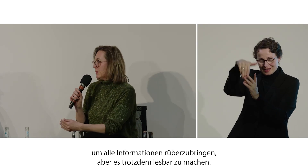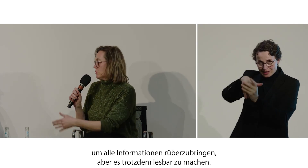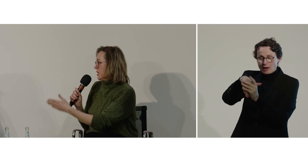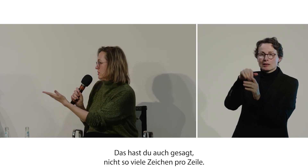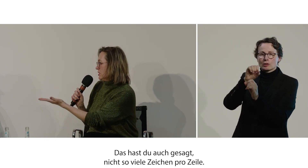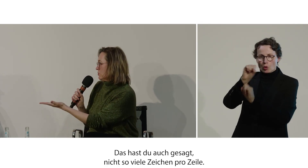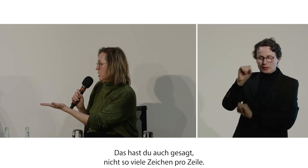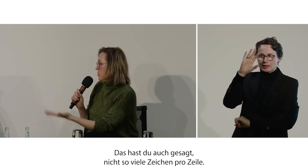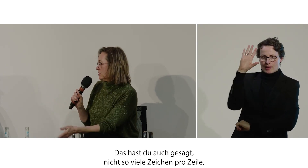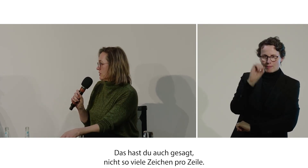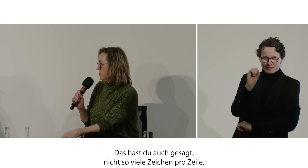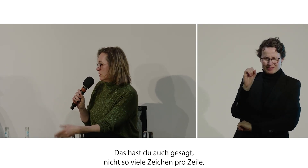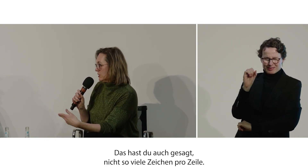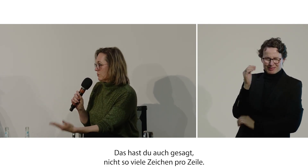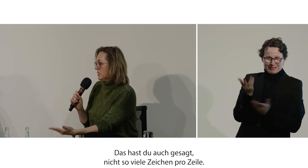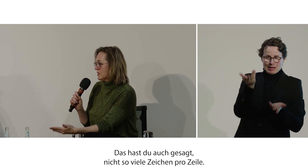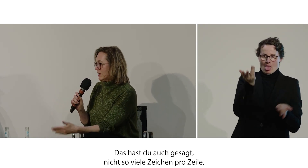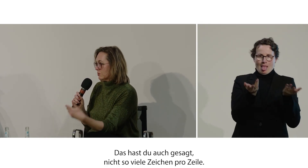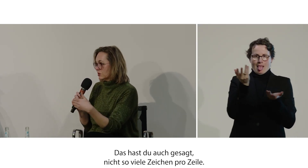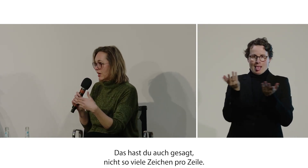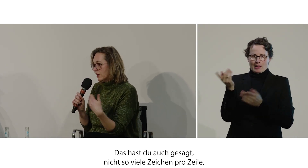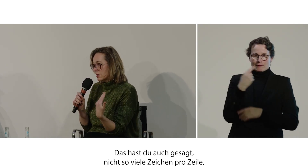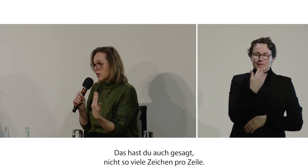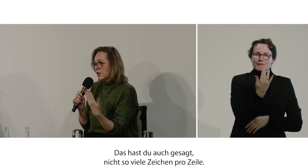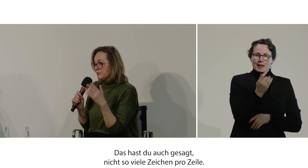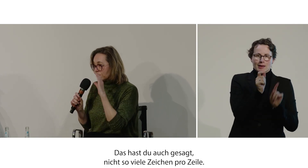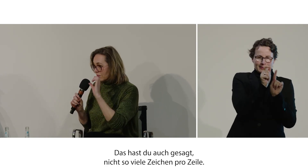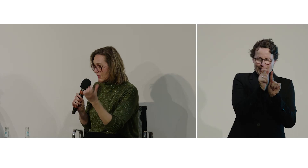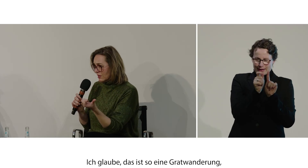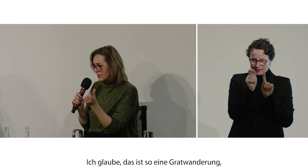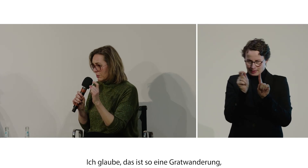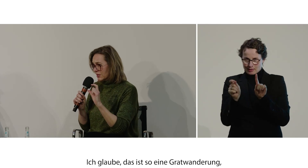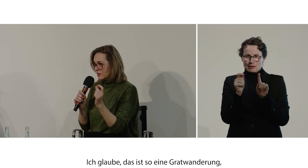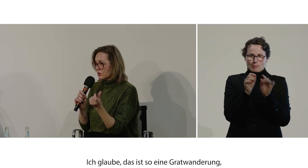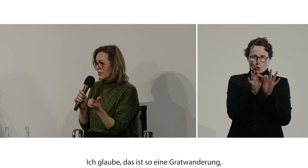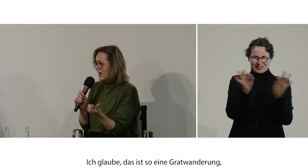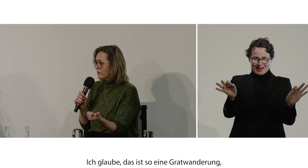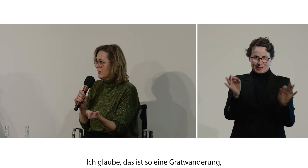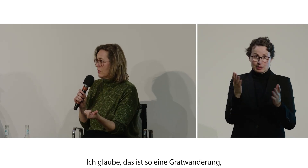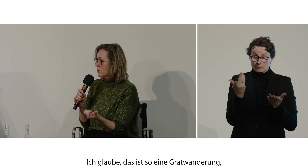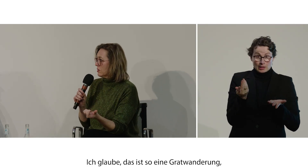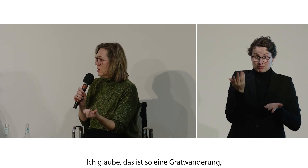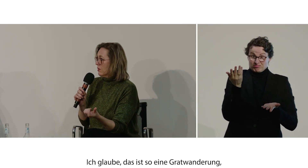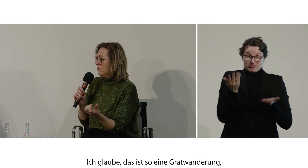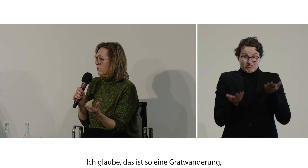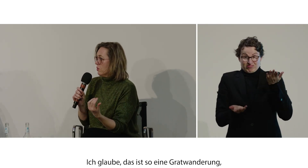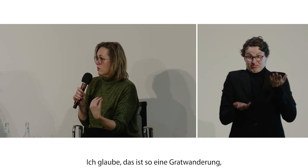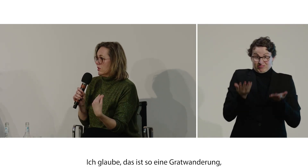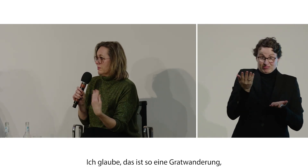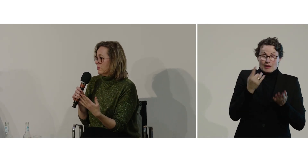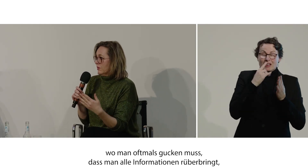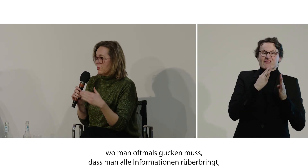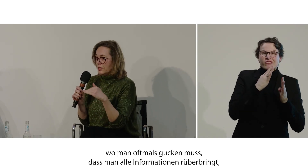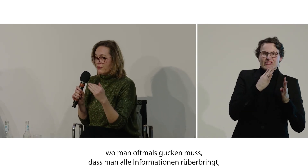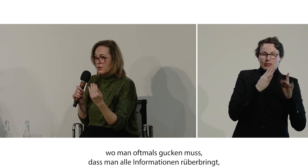trotzdem lesbar zu machen. Und das hast du ja auch gesagt, nicht so viele Zeichen pro Zeile. Ich glaube, das ist so eine Gratwanderung, wo